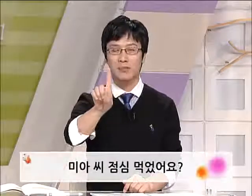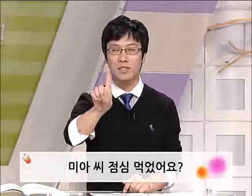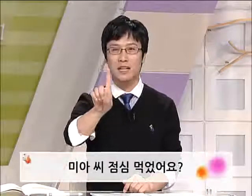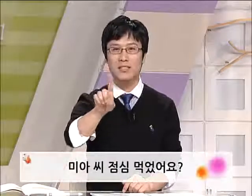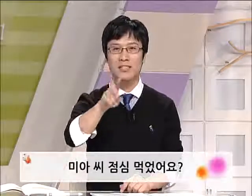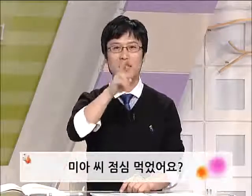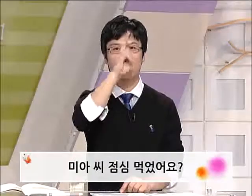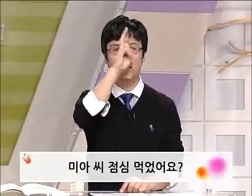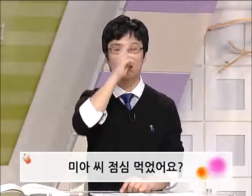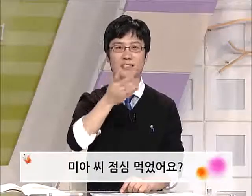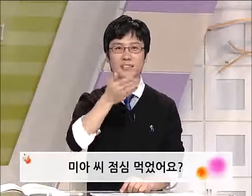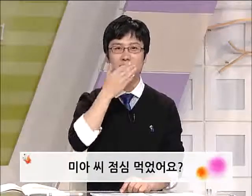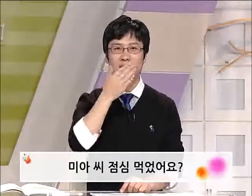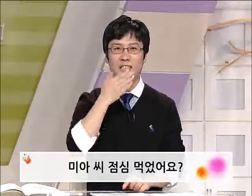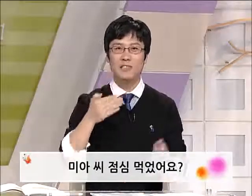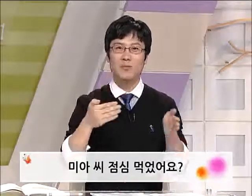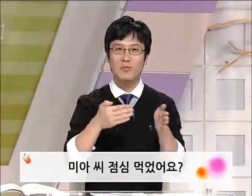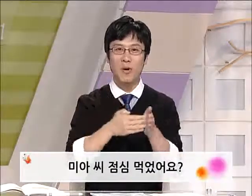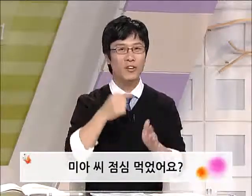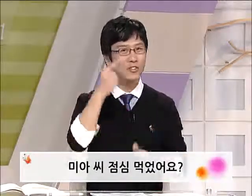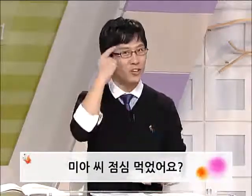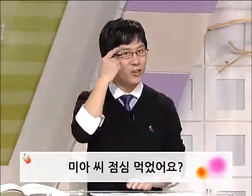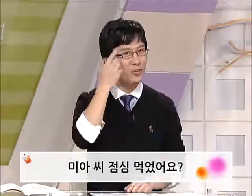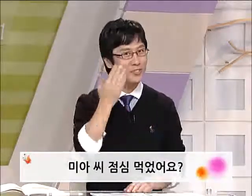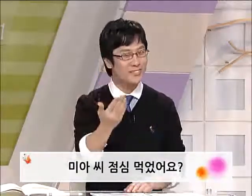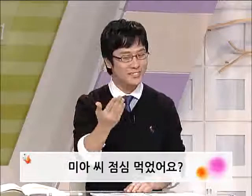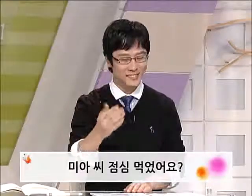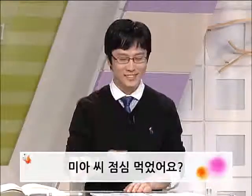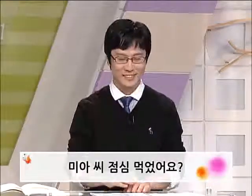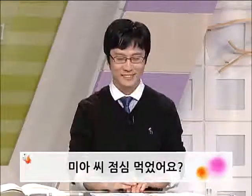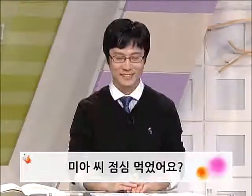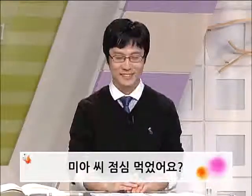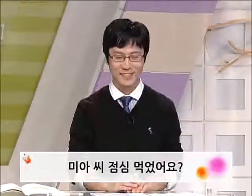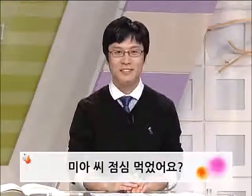미아 씨, 점심 먹었어요?